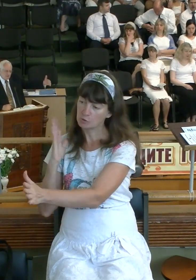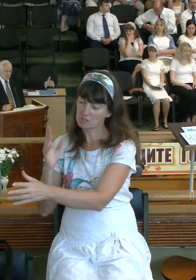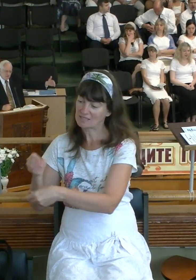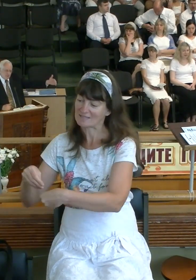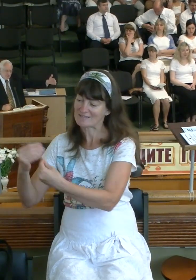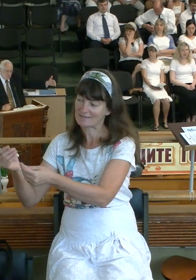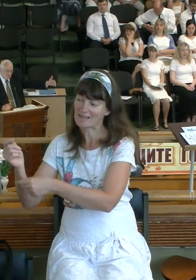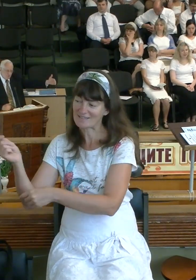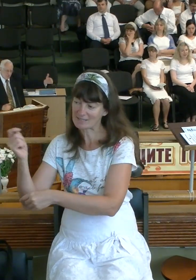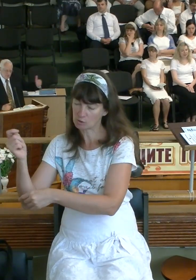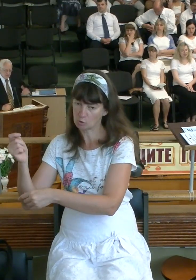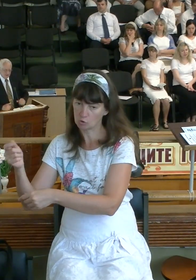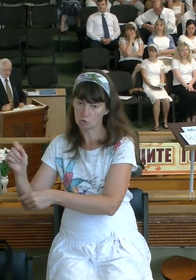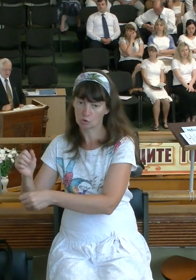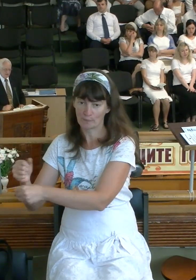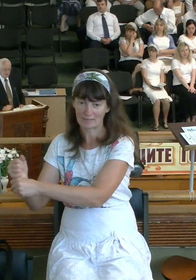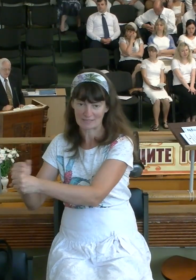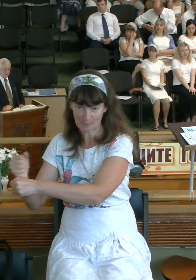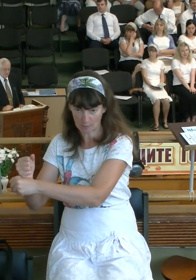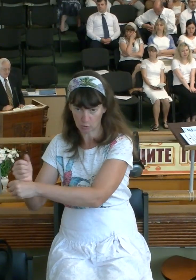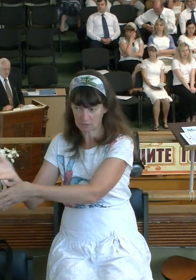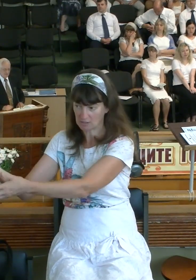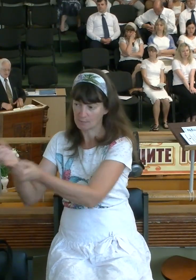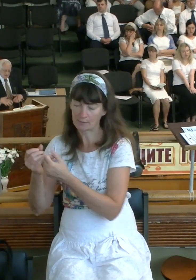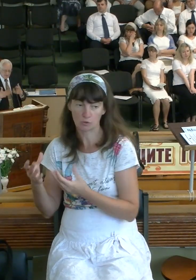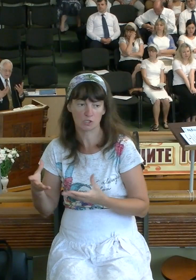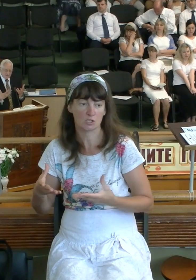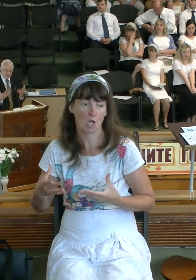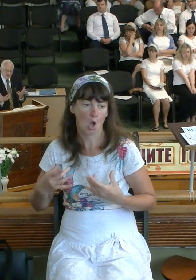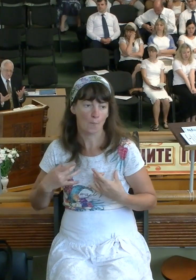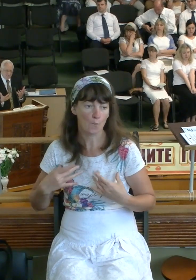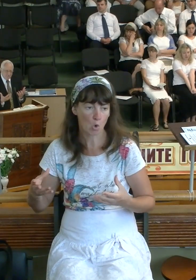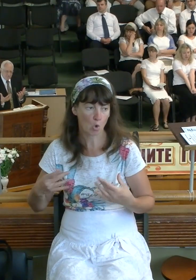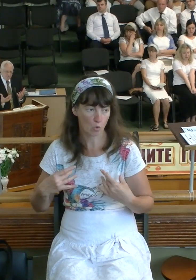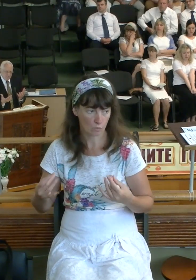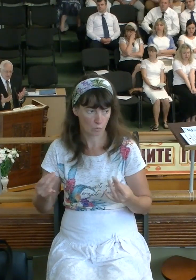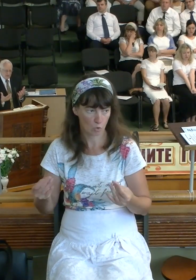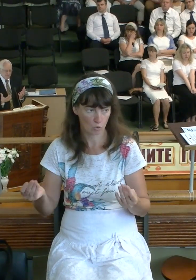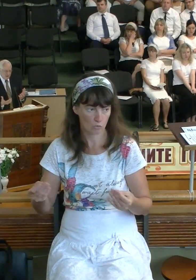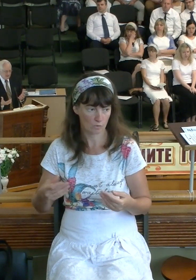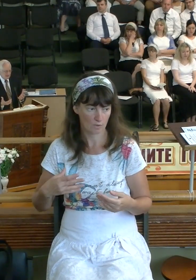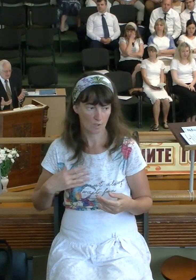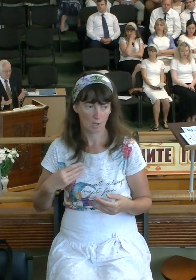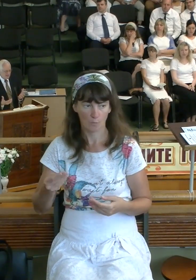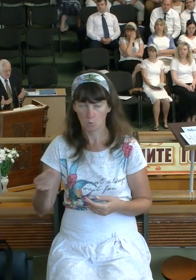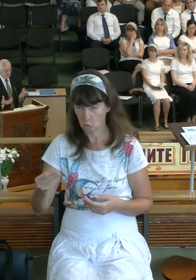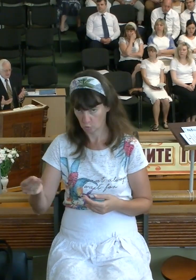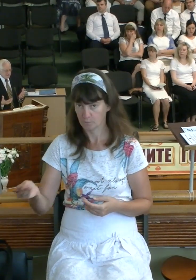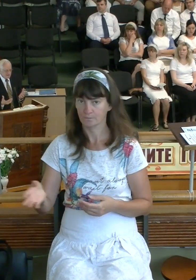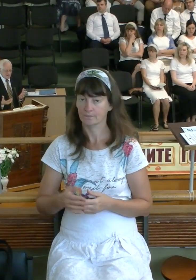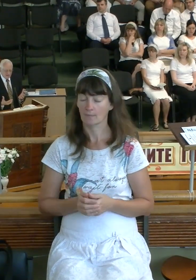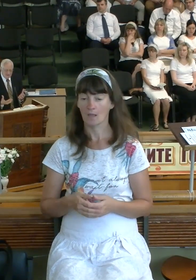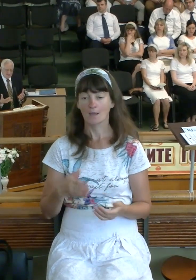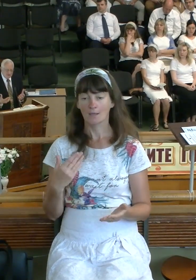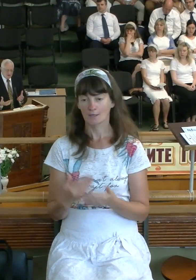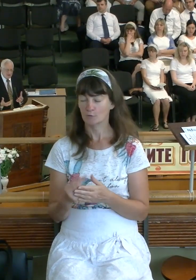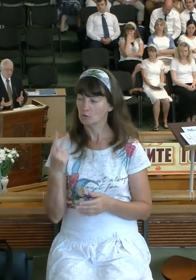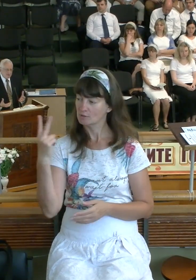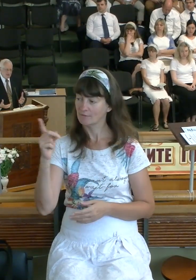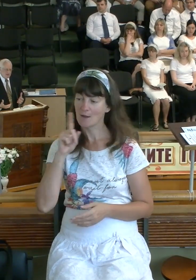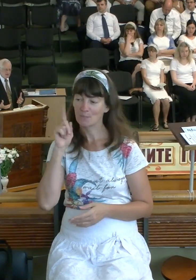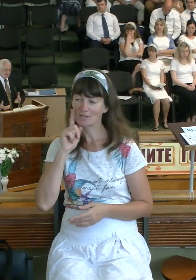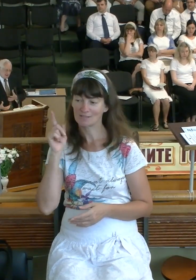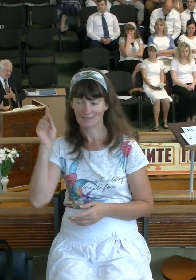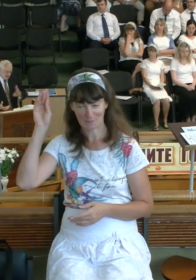зерно, смолоть, муку получить. И говорит, мы два молодых парня с села